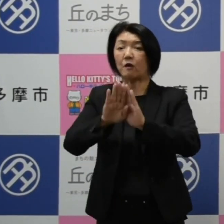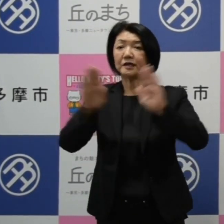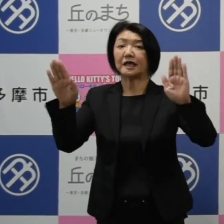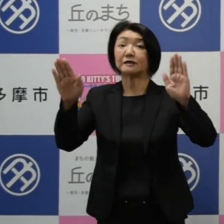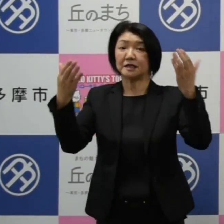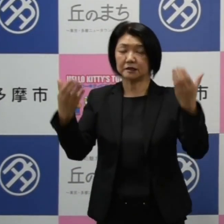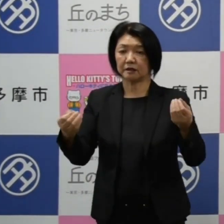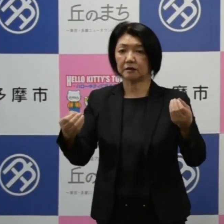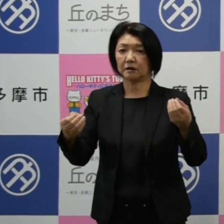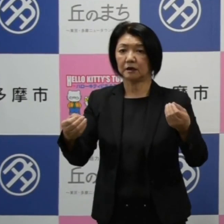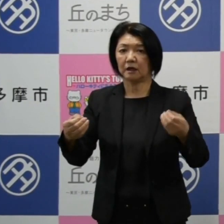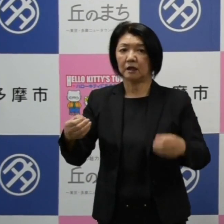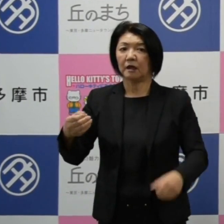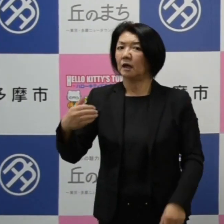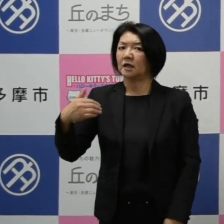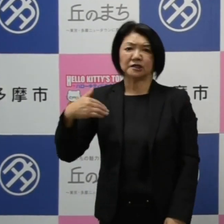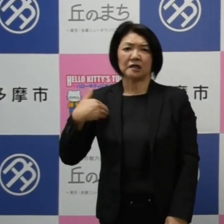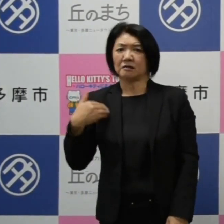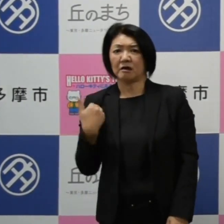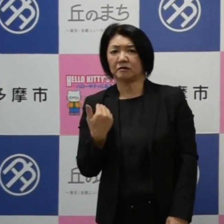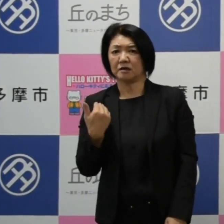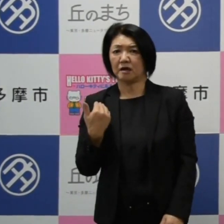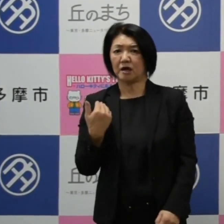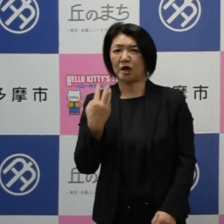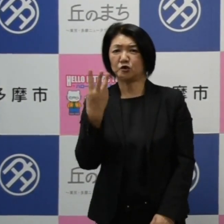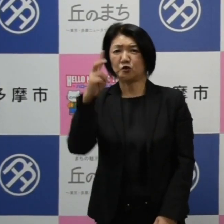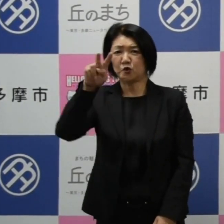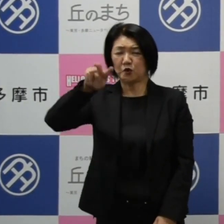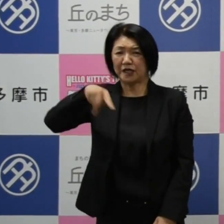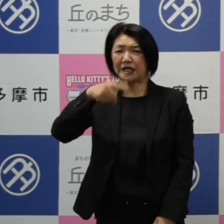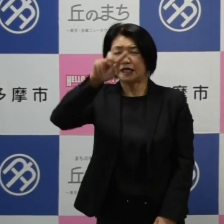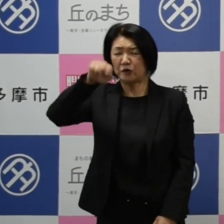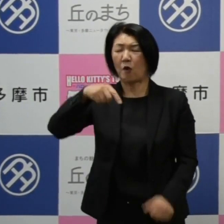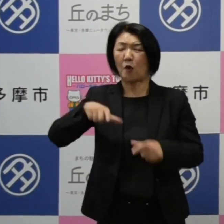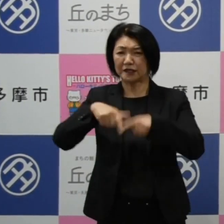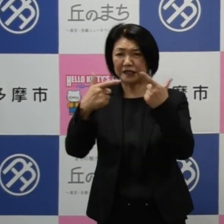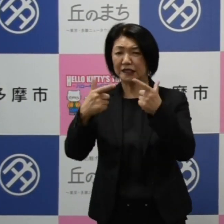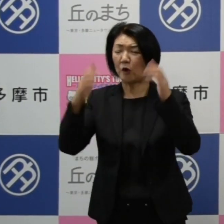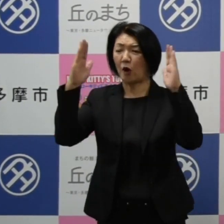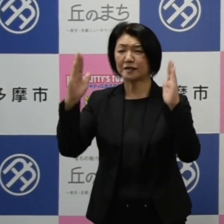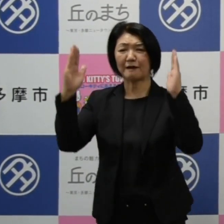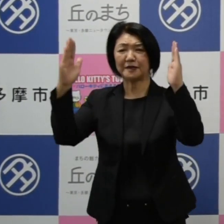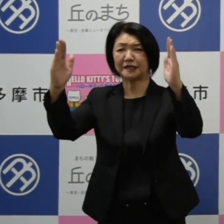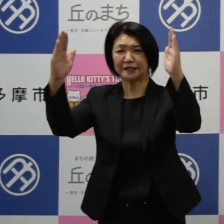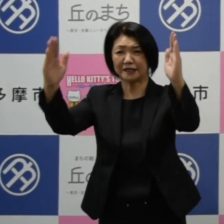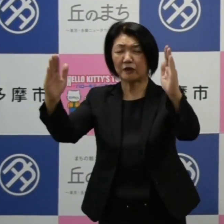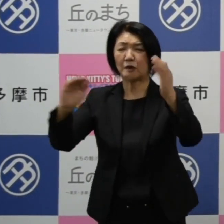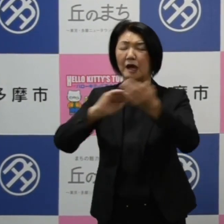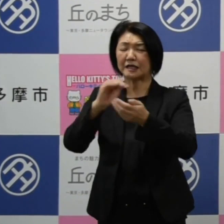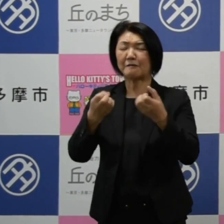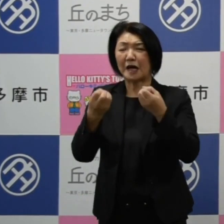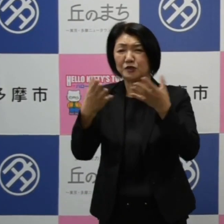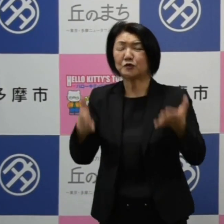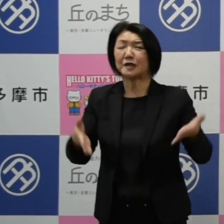った。百合の木の並木とレンガ坂は多摩ニュータウンの象徴。